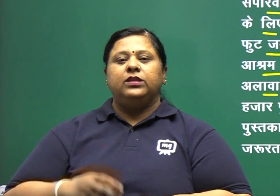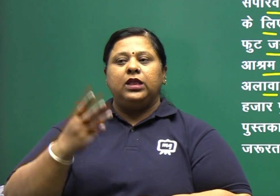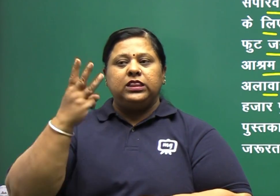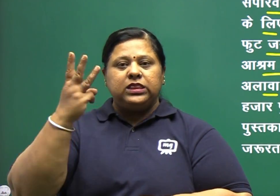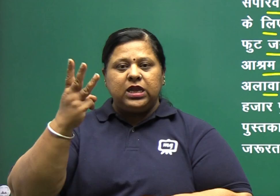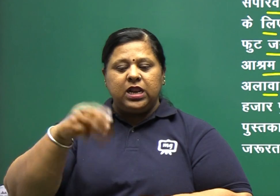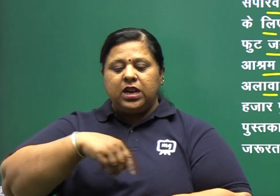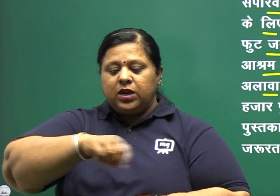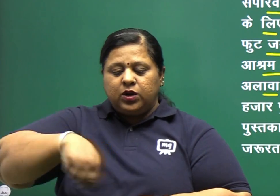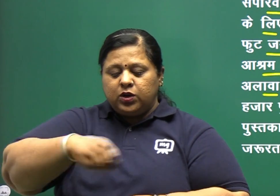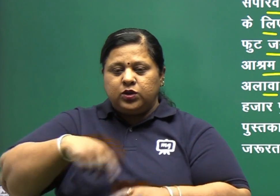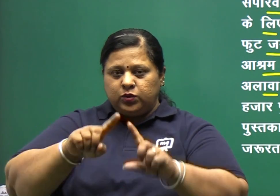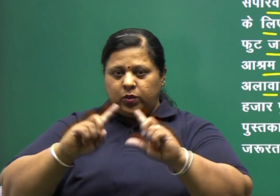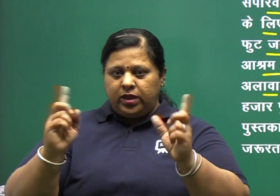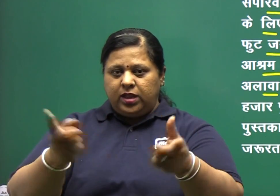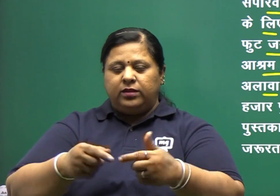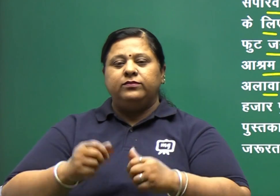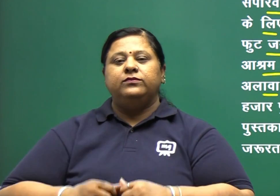3 रसोई घर